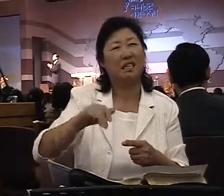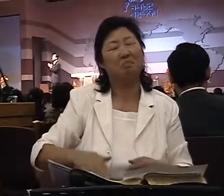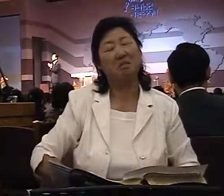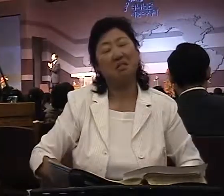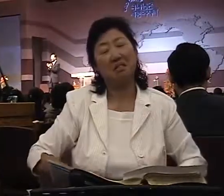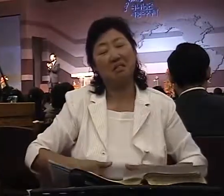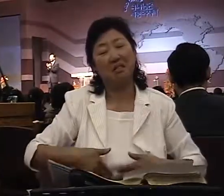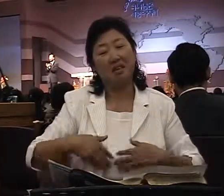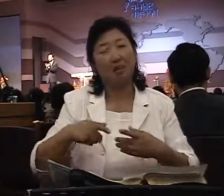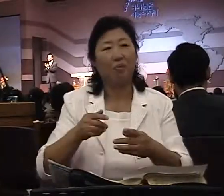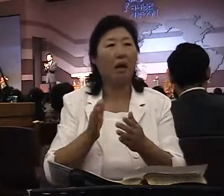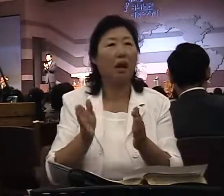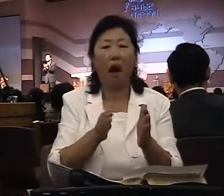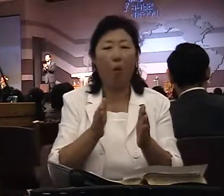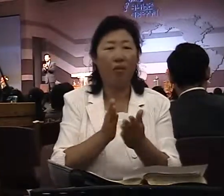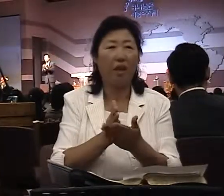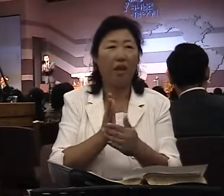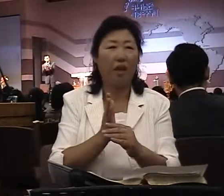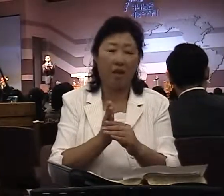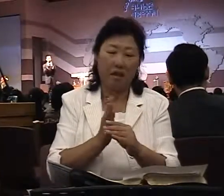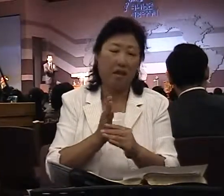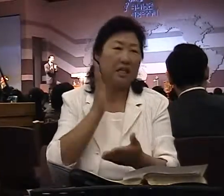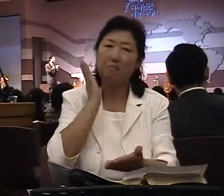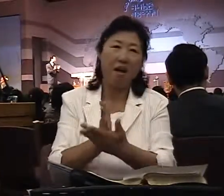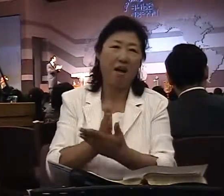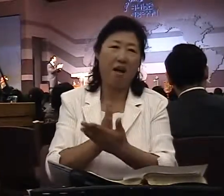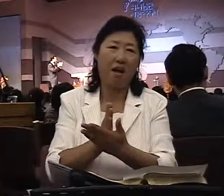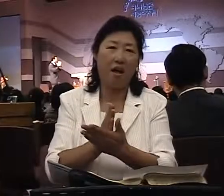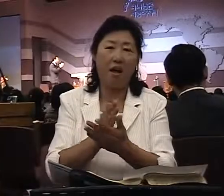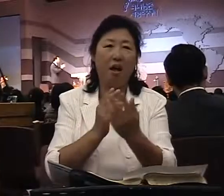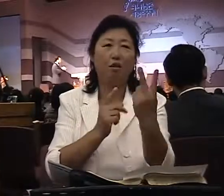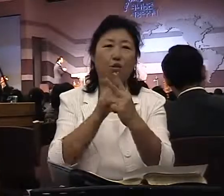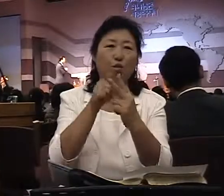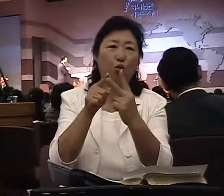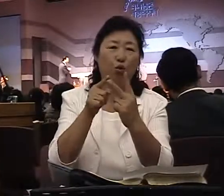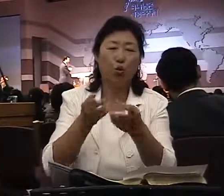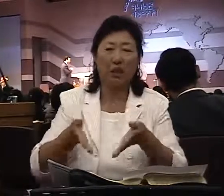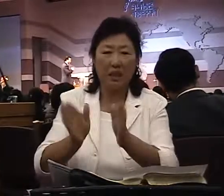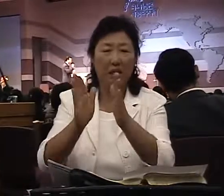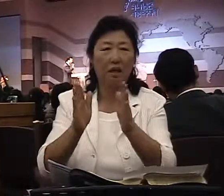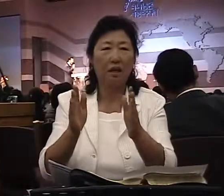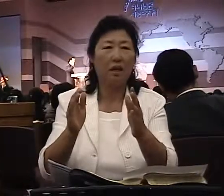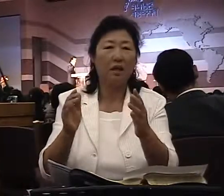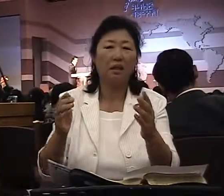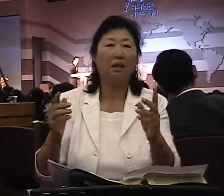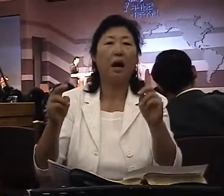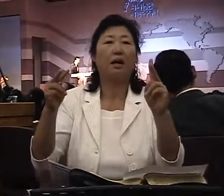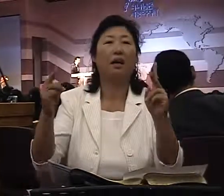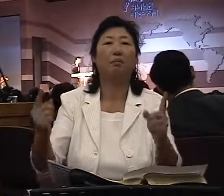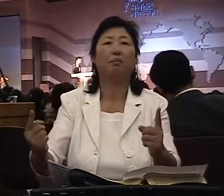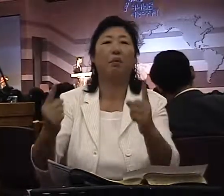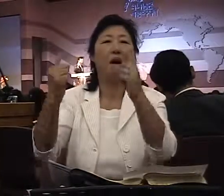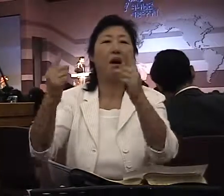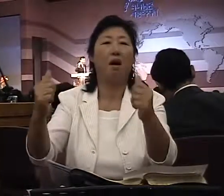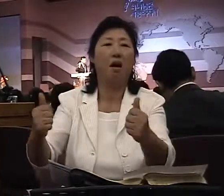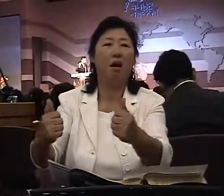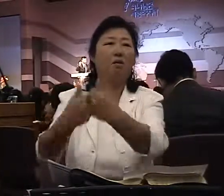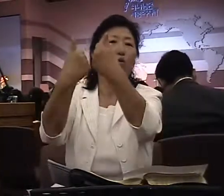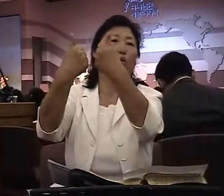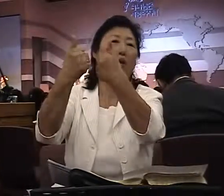하십니다. 이 두 길이 상충되기 때문에, 이 두 길이 충돌되기 때문에 우리가